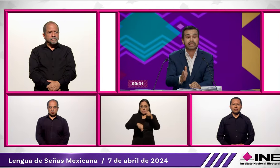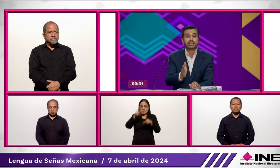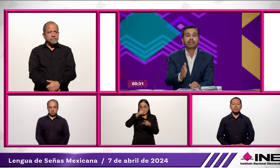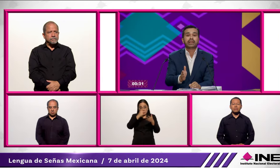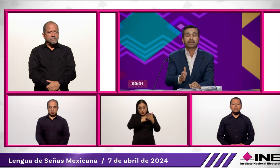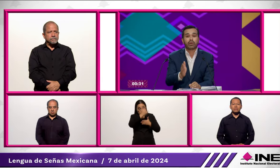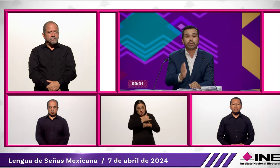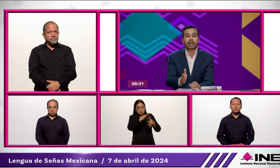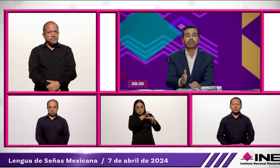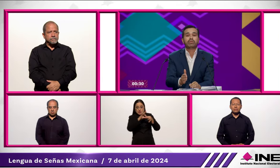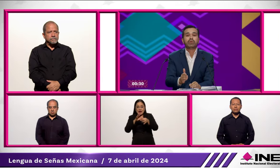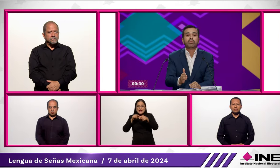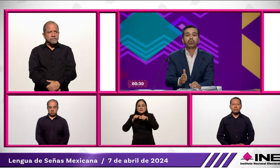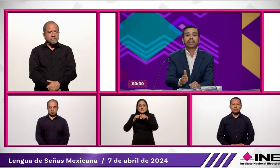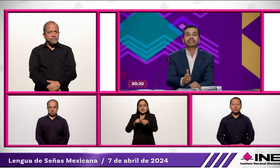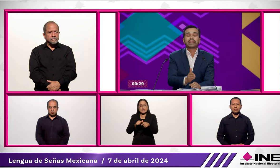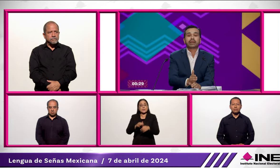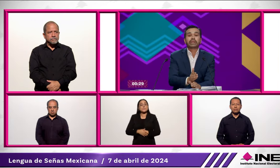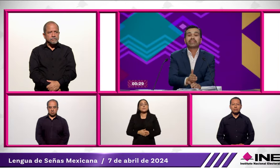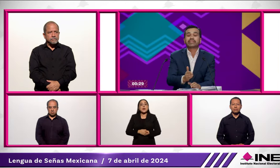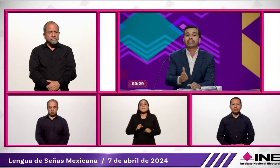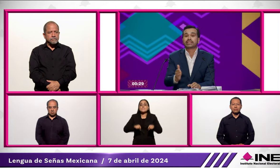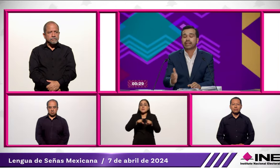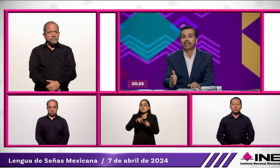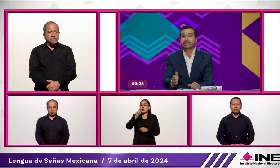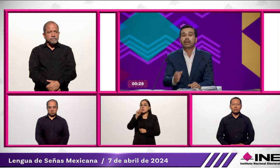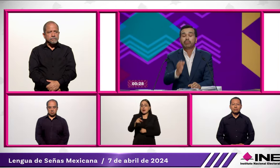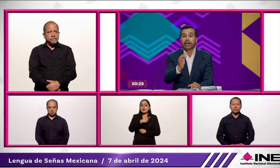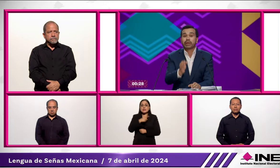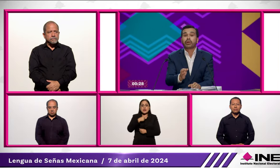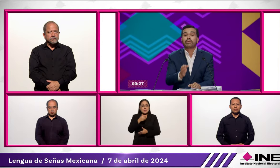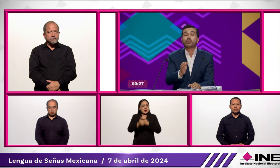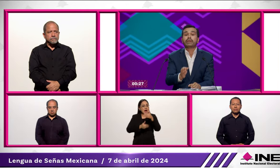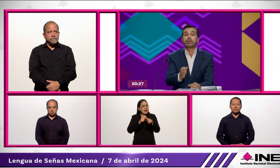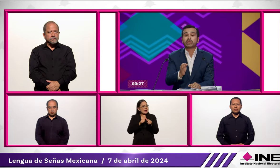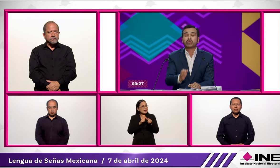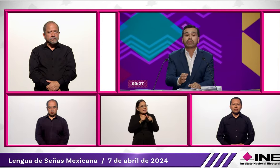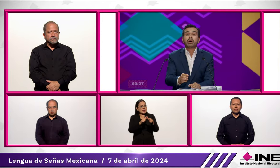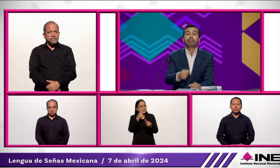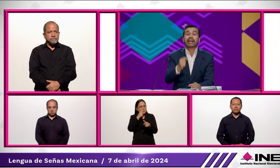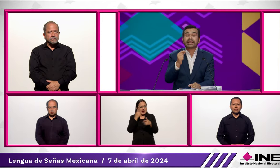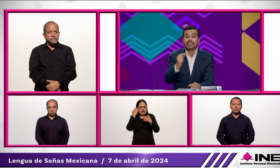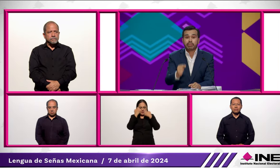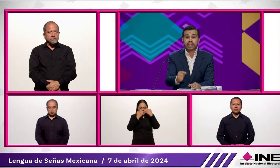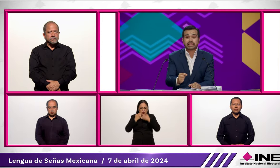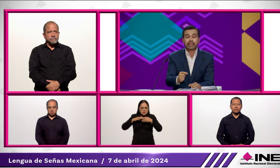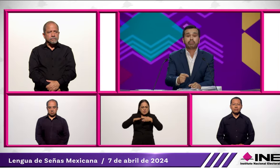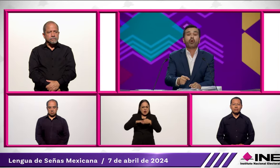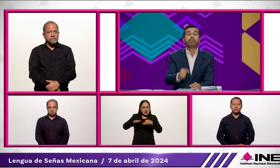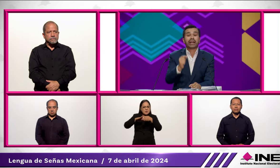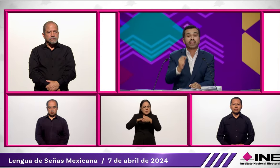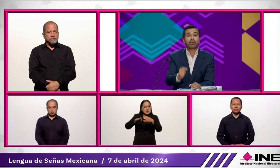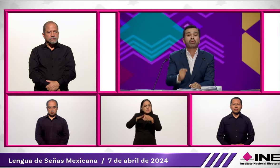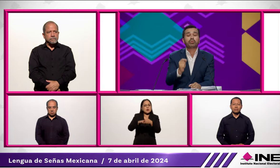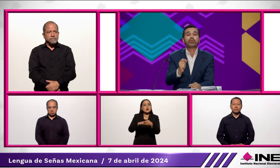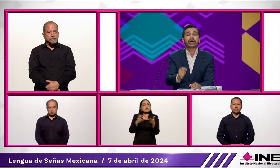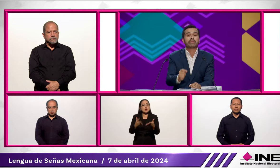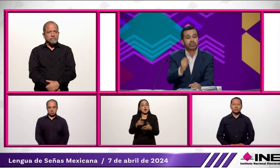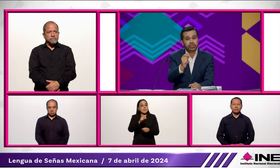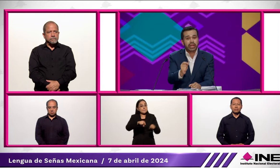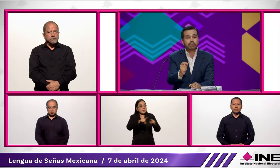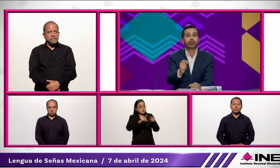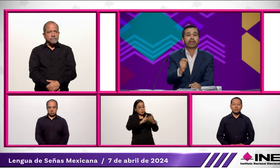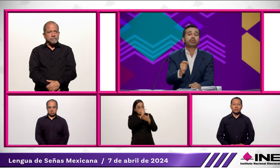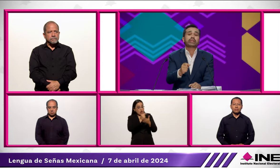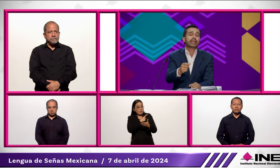los planes de gobierno puedan ser también transaccionales para que pueda haber una evaluación. Para desaparecer o para adecuar un